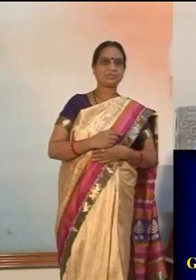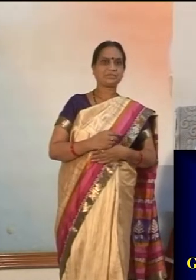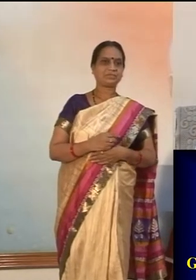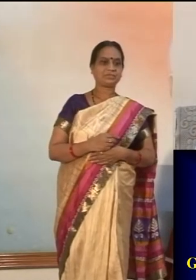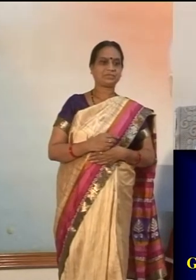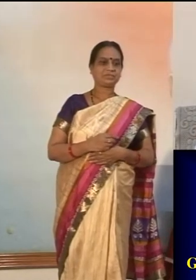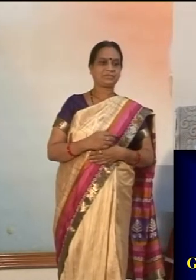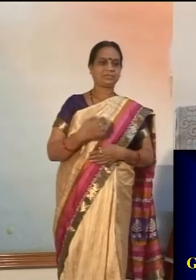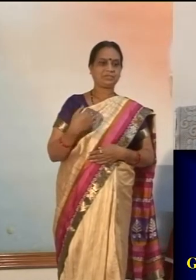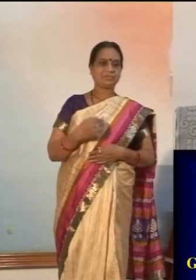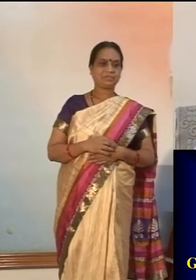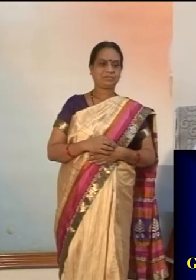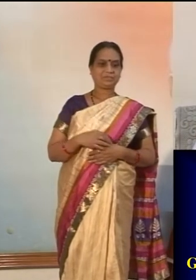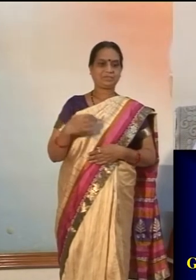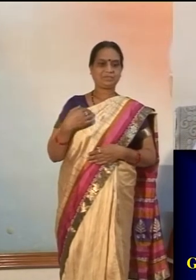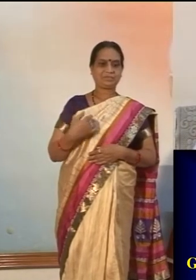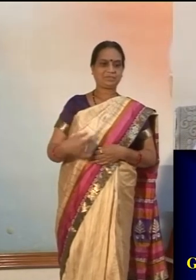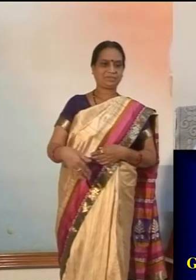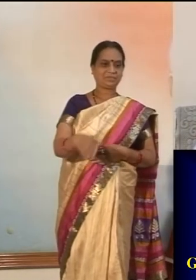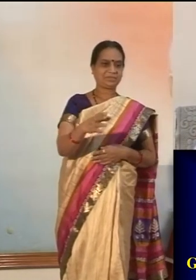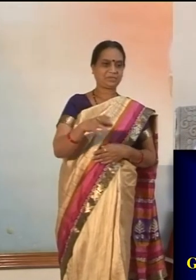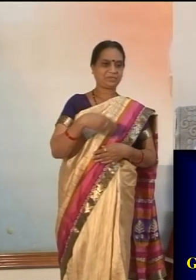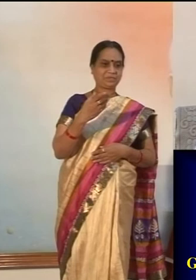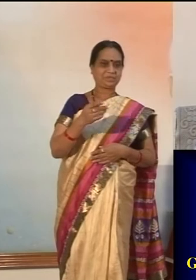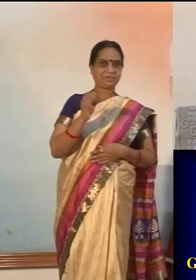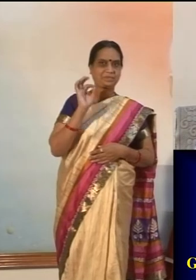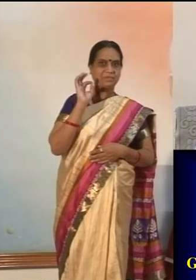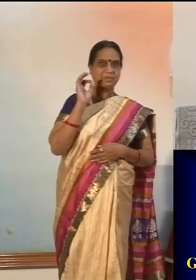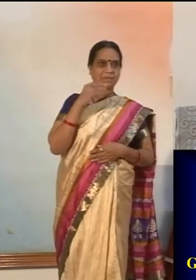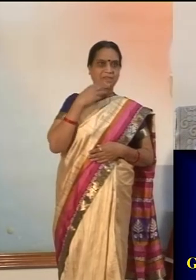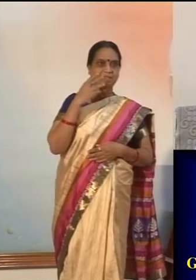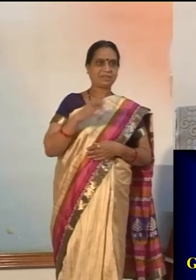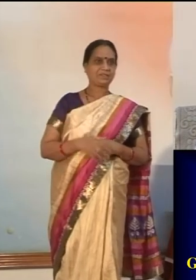तो चलिए एक छोटी सी कहानी सुनाते हैं।